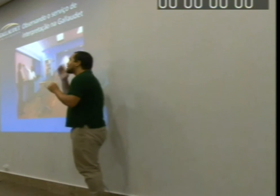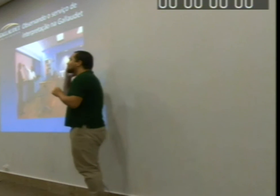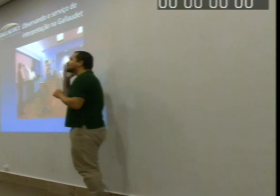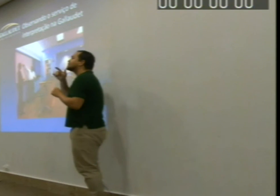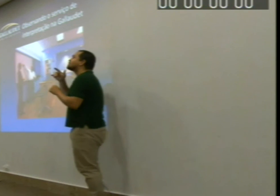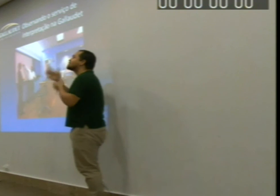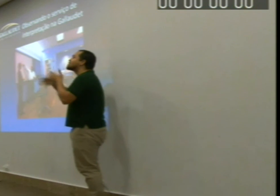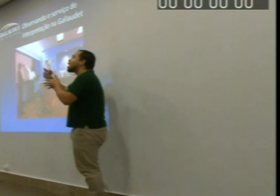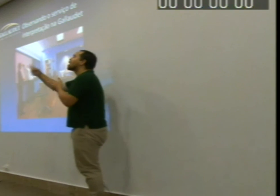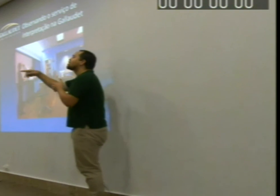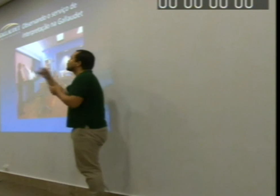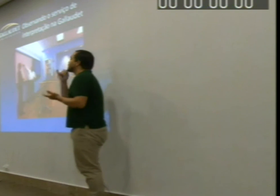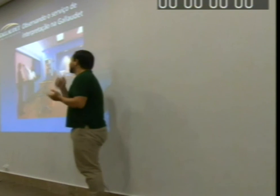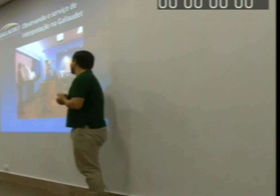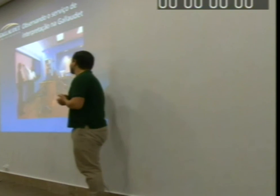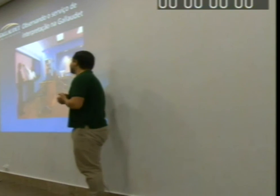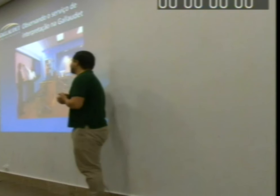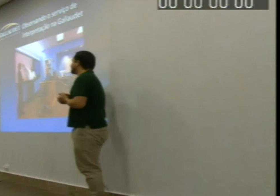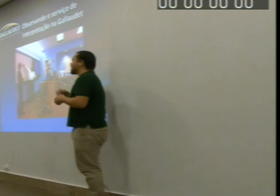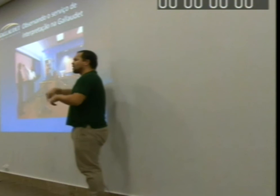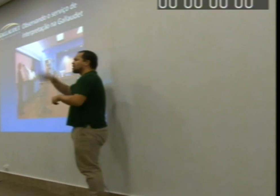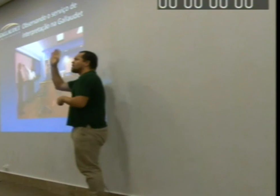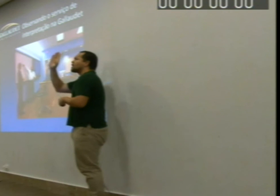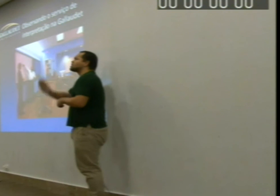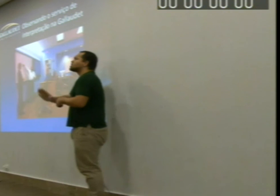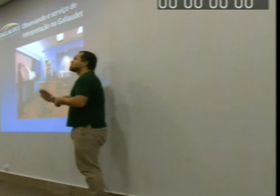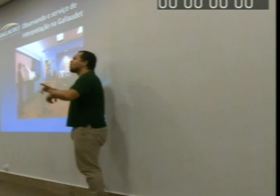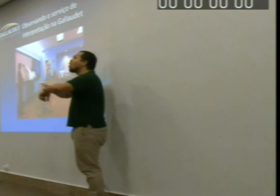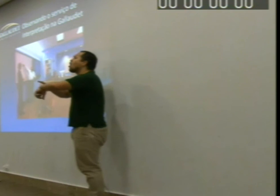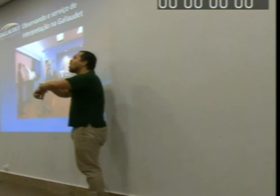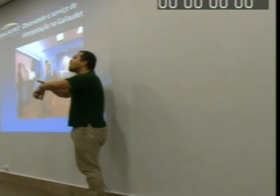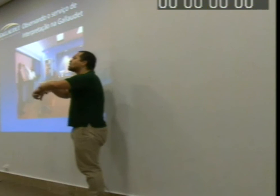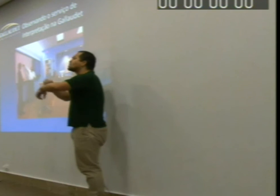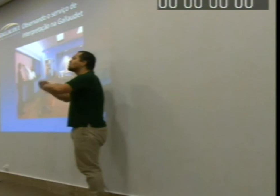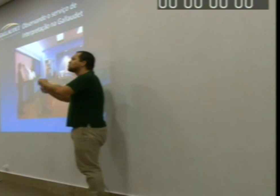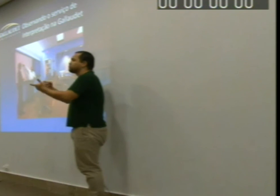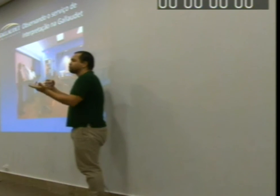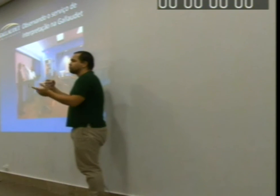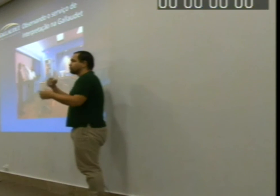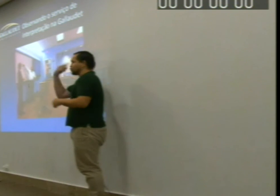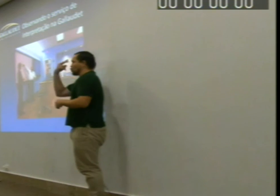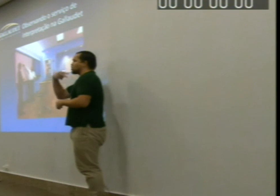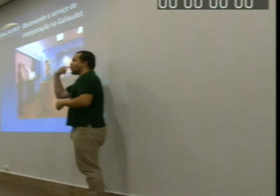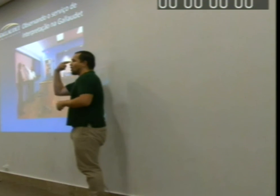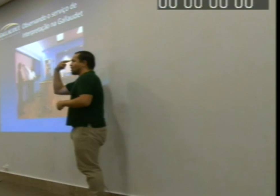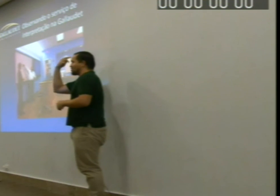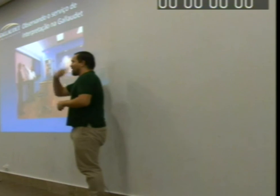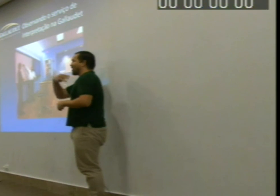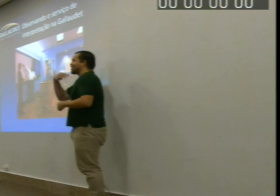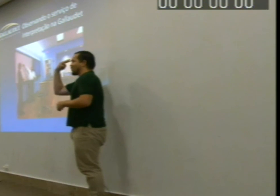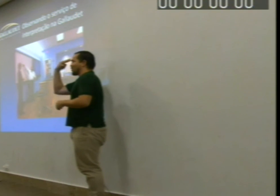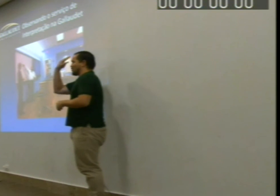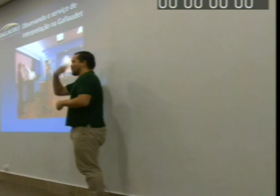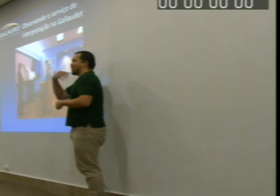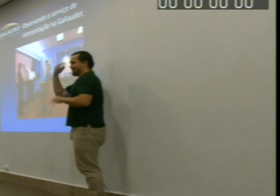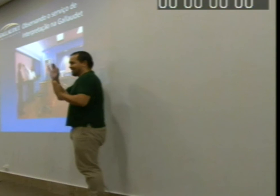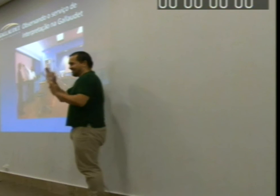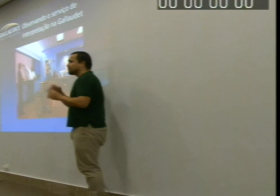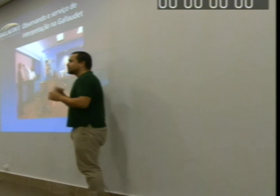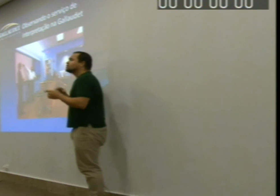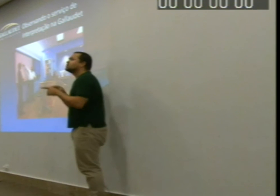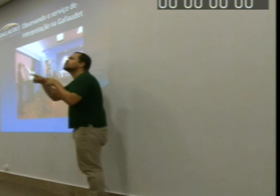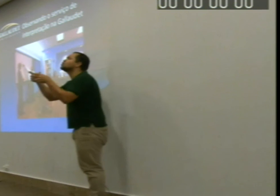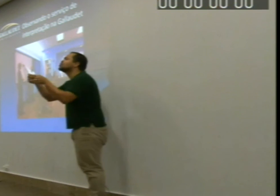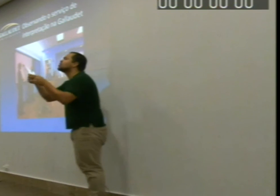trocávamos experiências eh por exemplo de algum tema a gente escolhia por exemplo no Brasil como que eu faço horas 2 horas